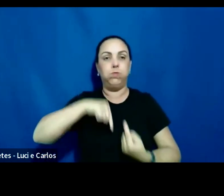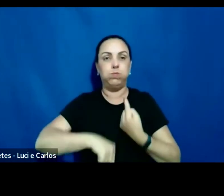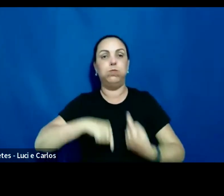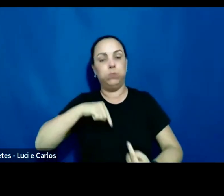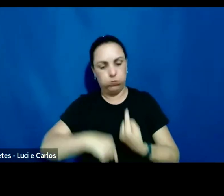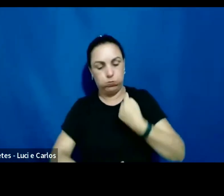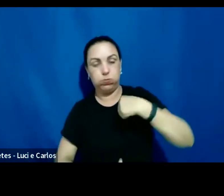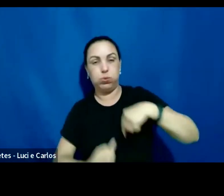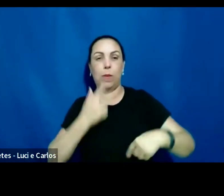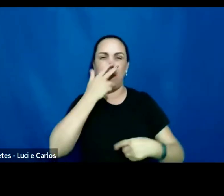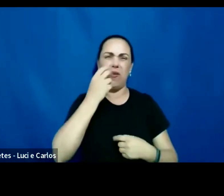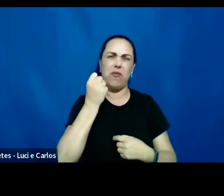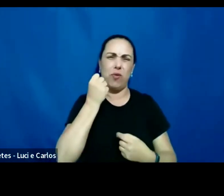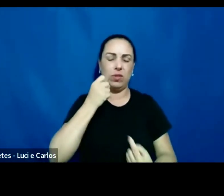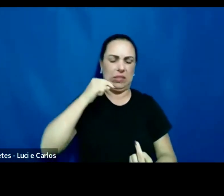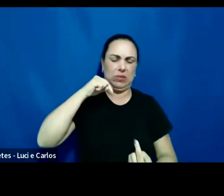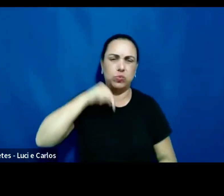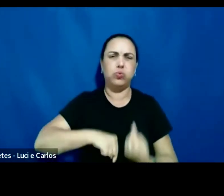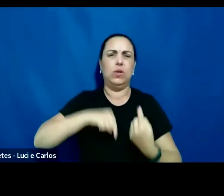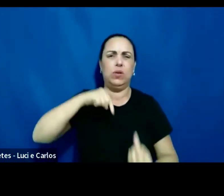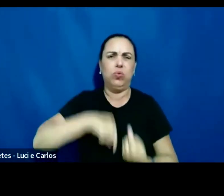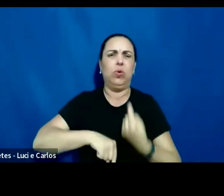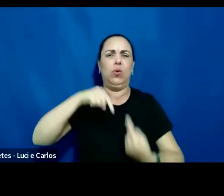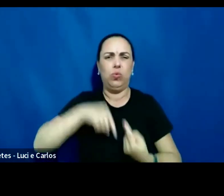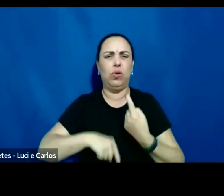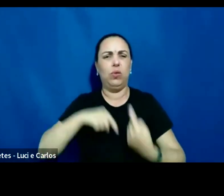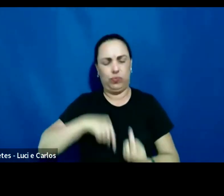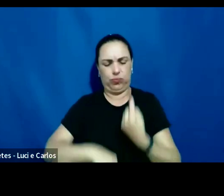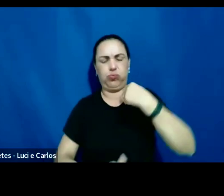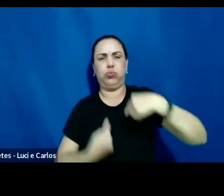cérebro. Por isso que ela tem uma hipertensão.